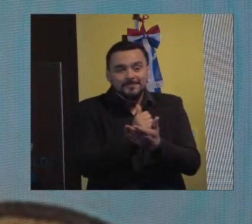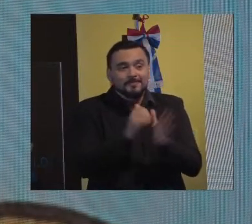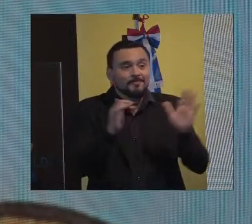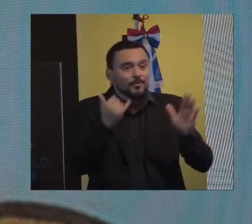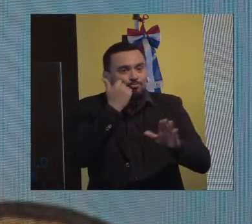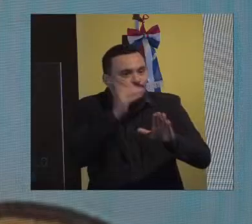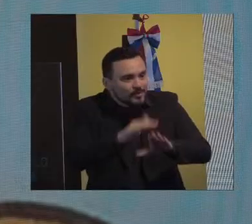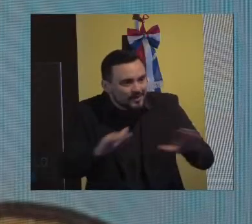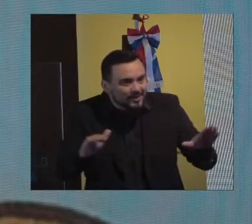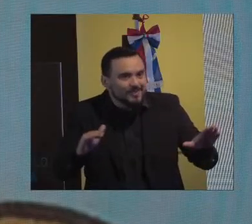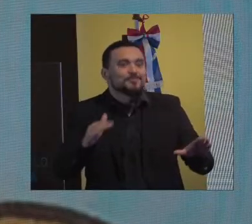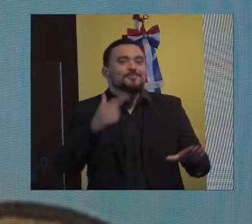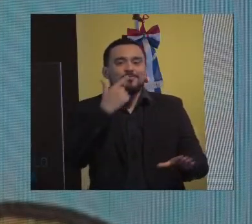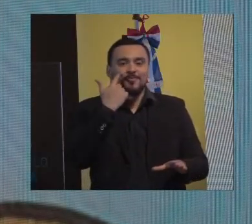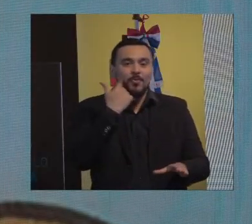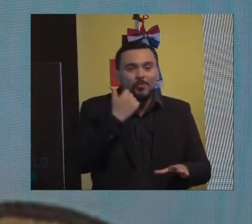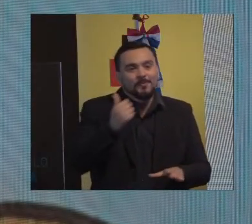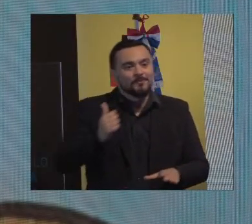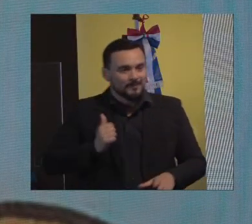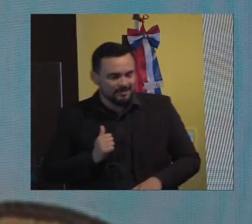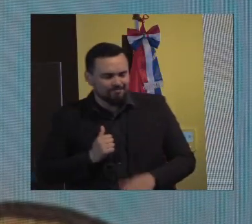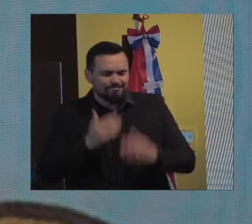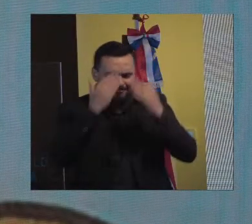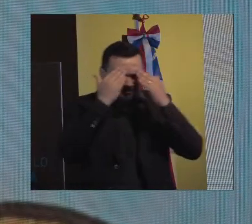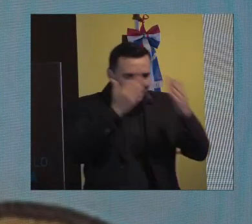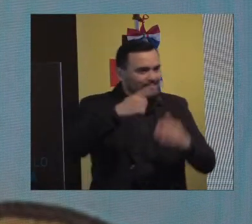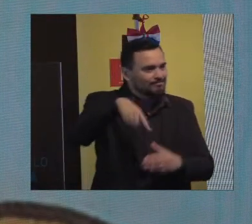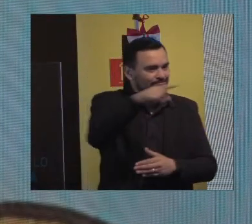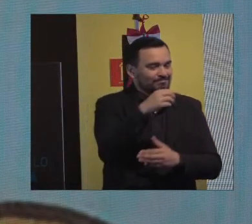niñas y niños. Gracias por estar acá.